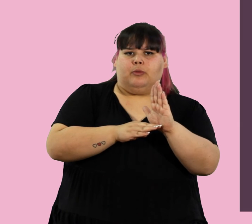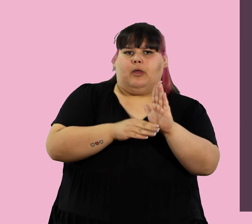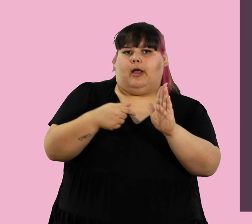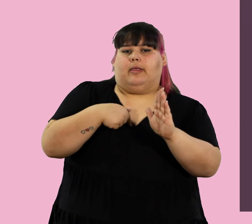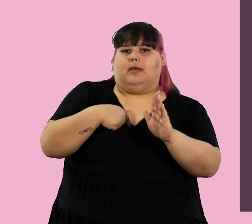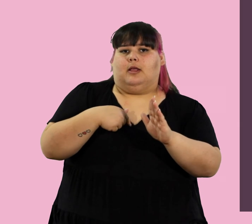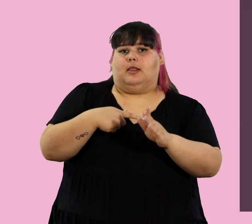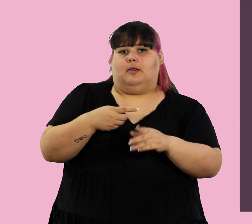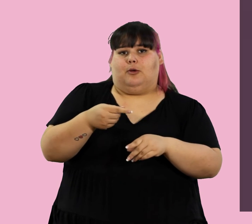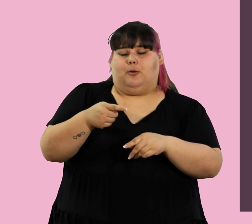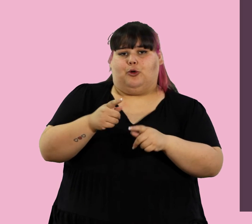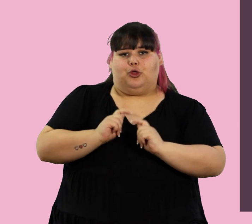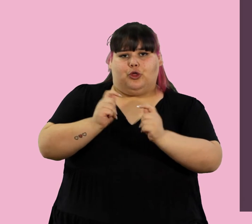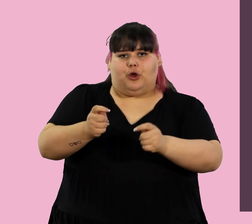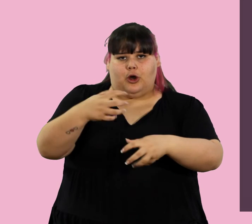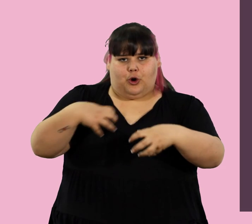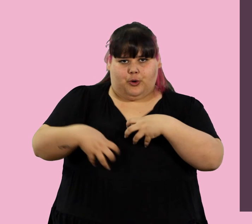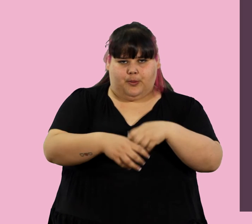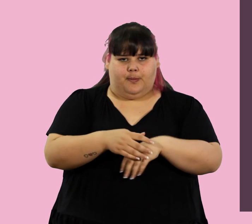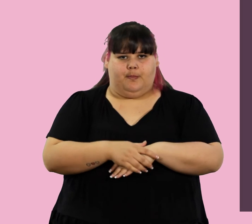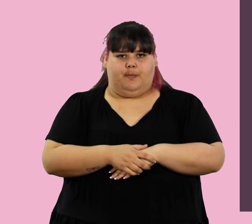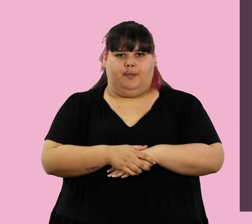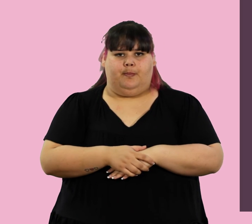el registro de donadores de órganos.